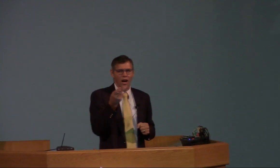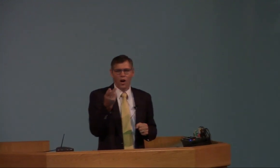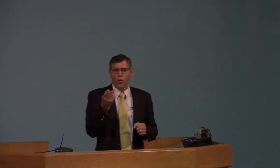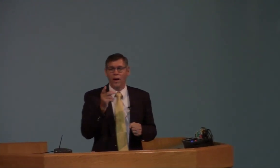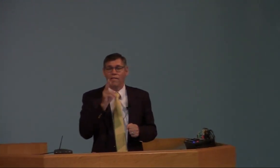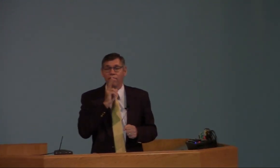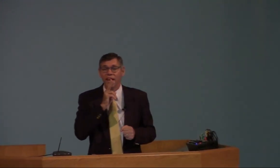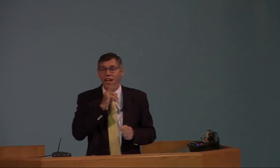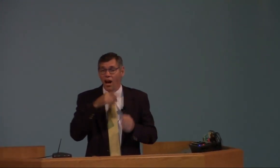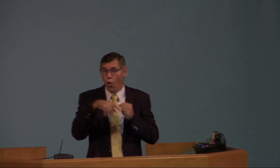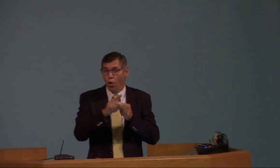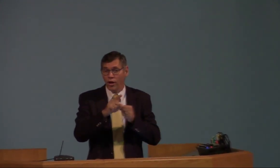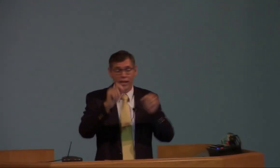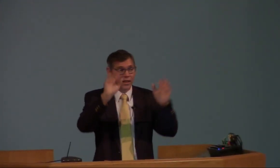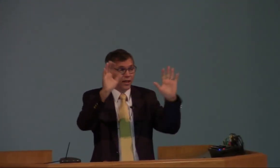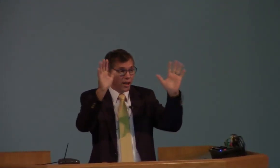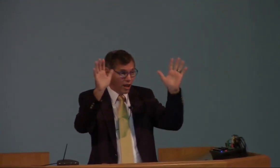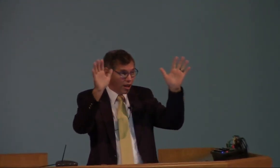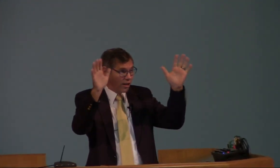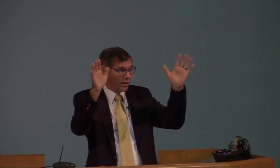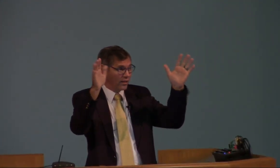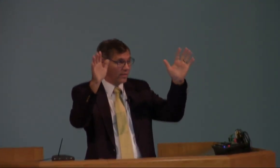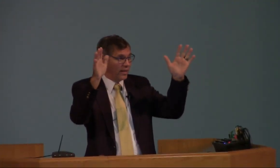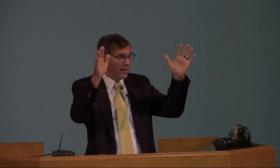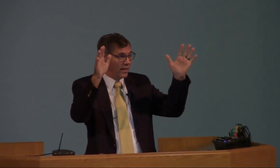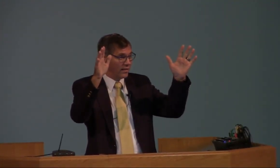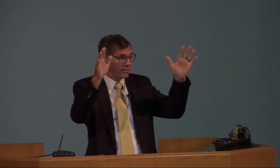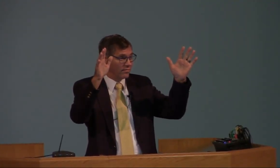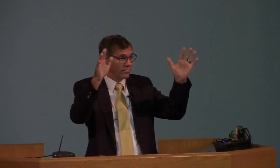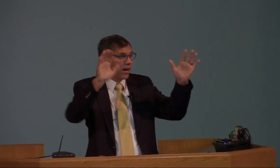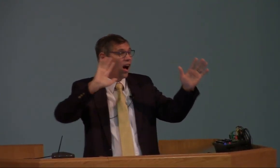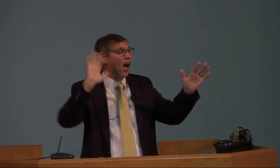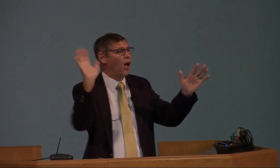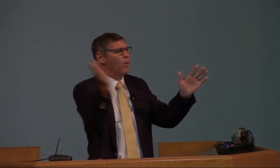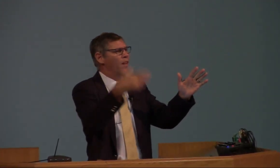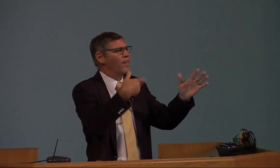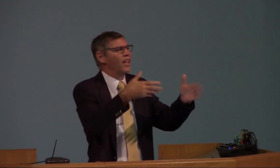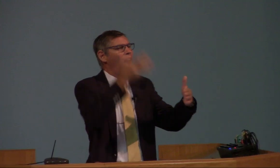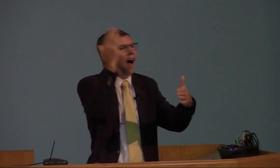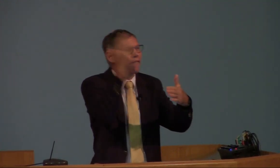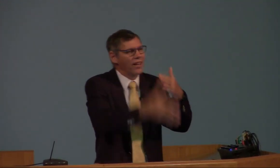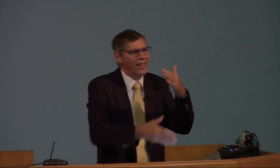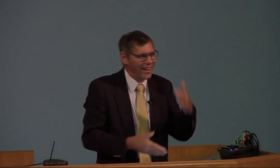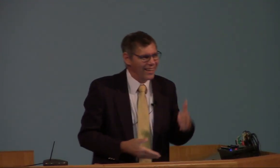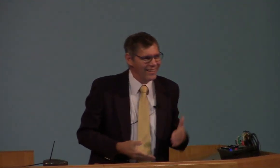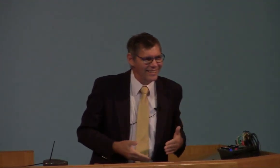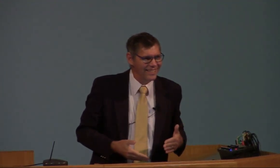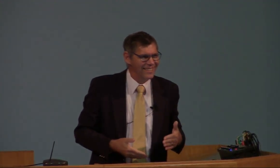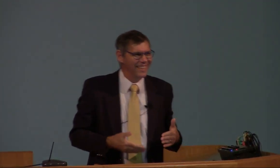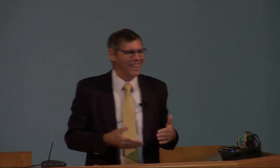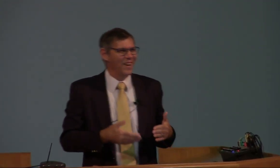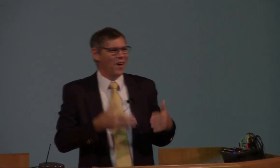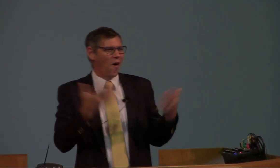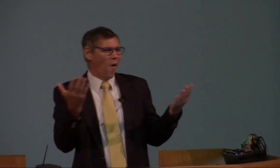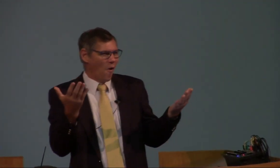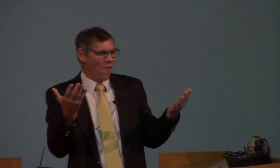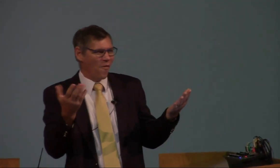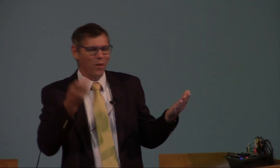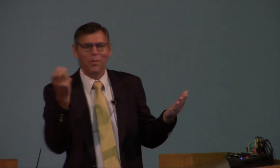Ook Vrydagoggende 10:00, almal wat nou afgetree is, of wat bietjie